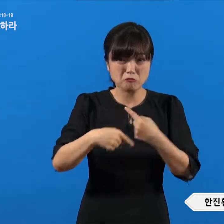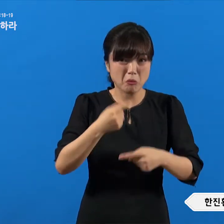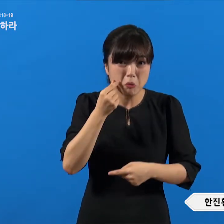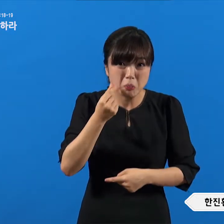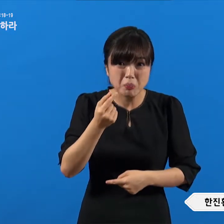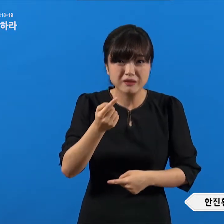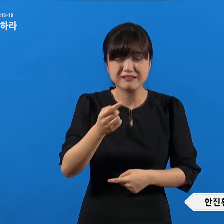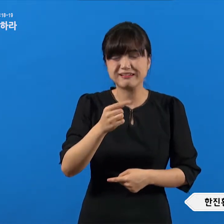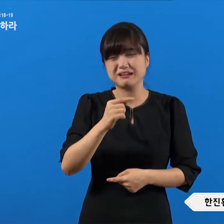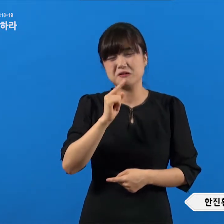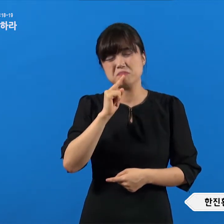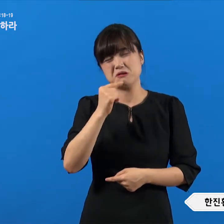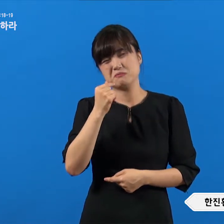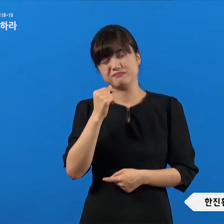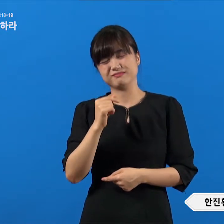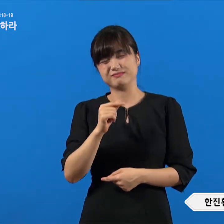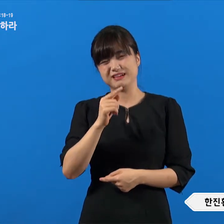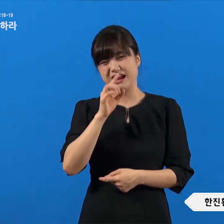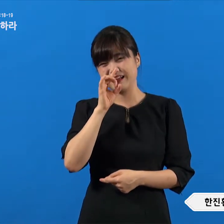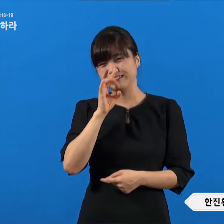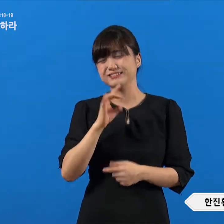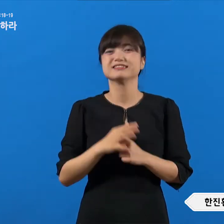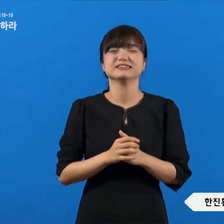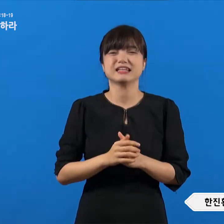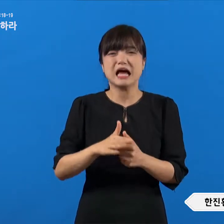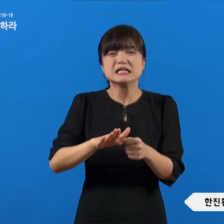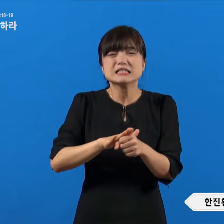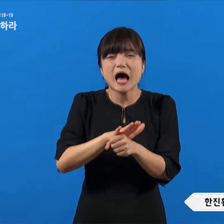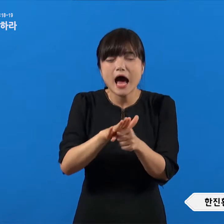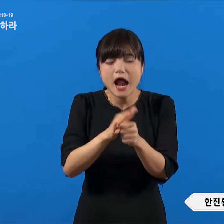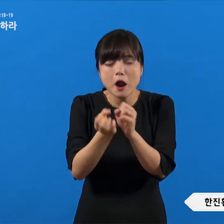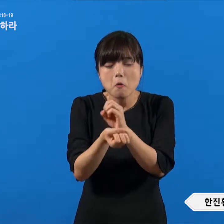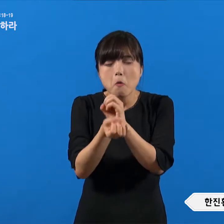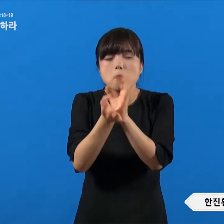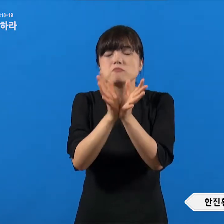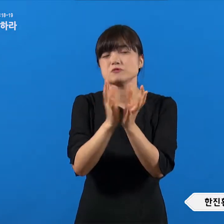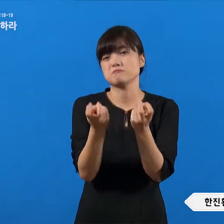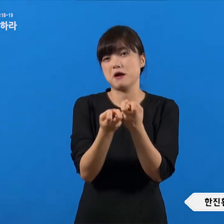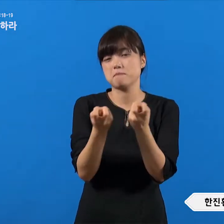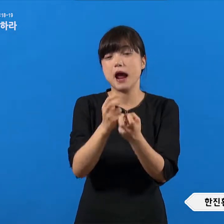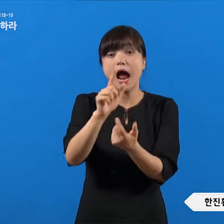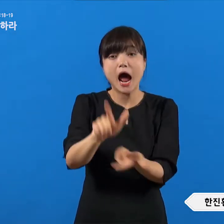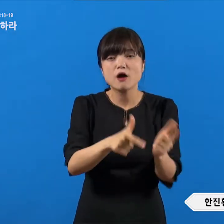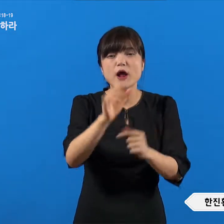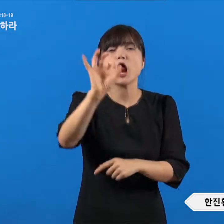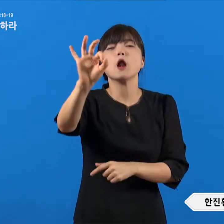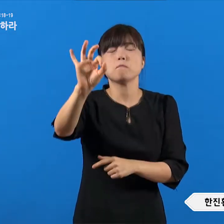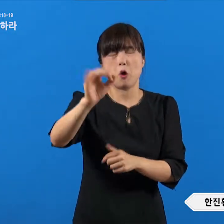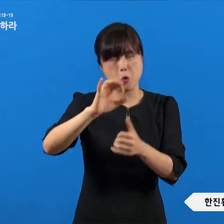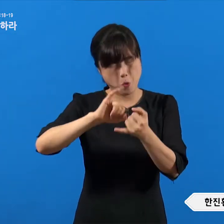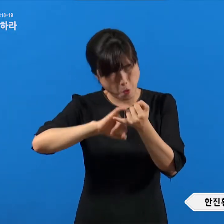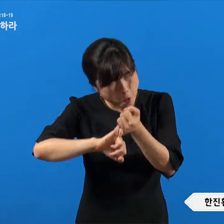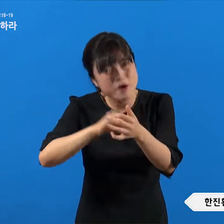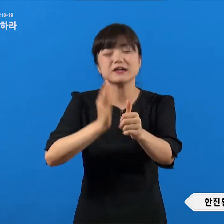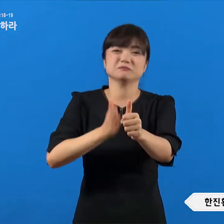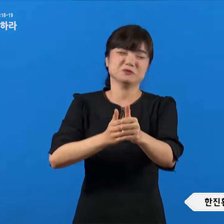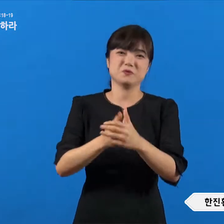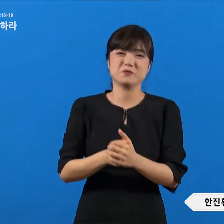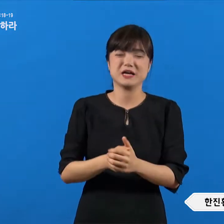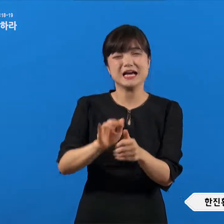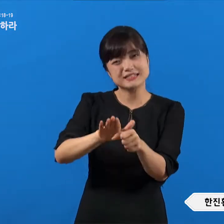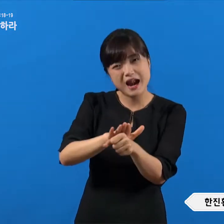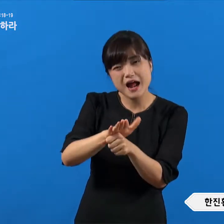고마워, 사랑해는 사랑을 꽃피우는 사랑의 묘약입니다. 하루에 10번 이상씩 꼭 하십시오.